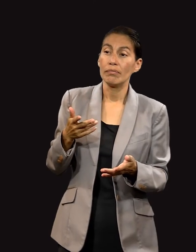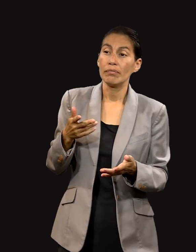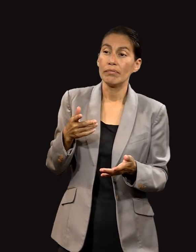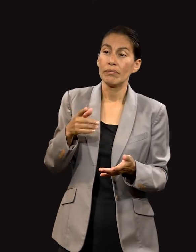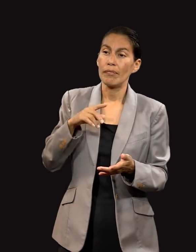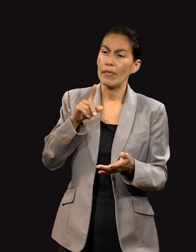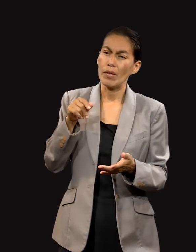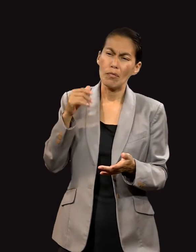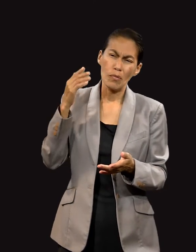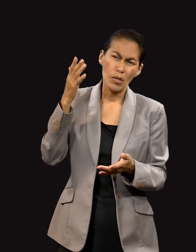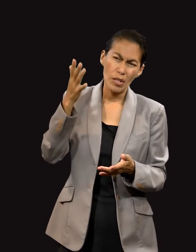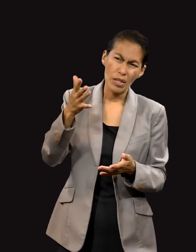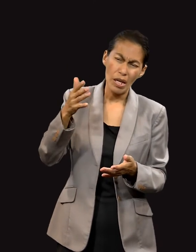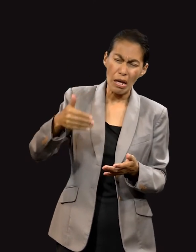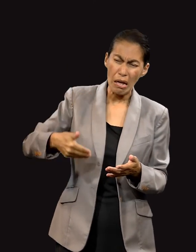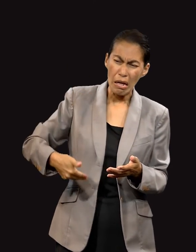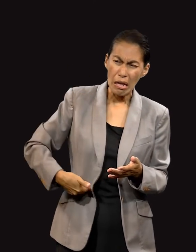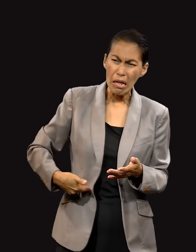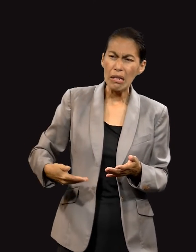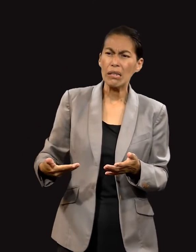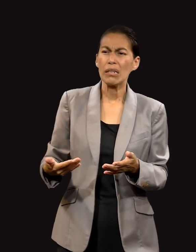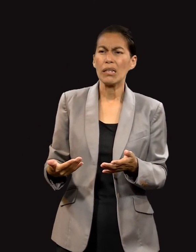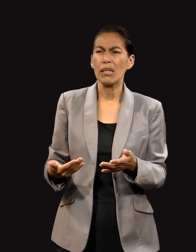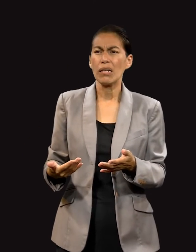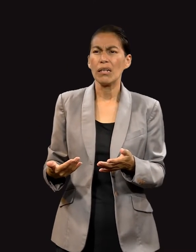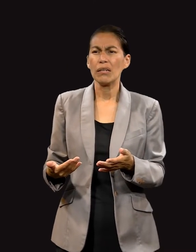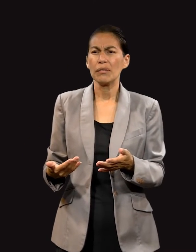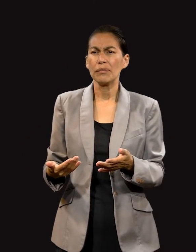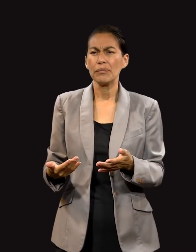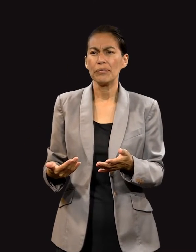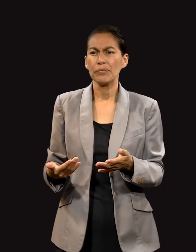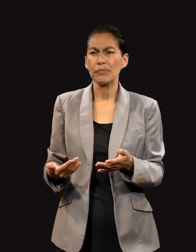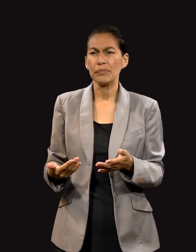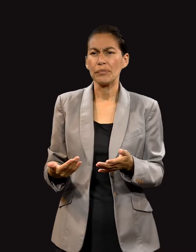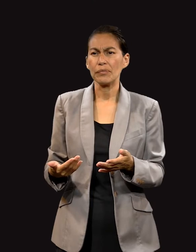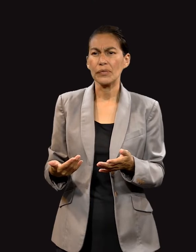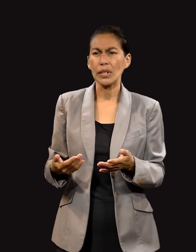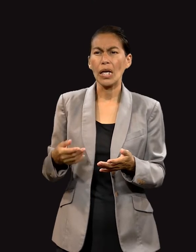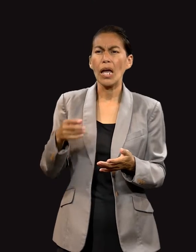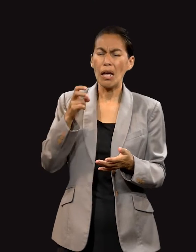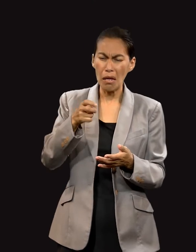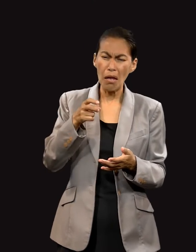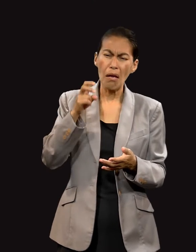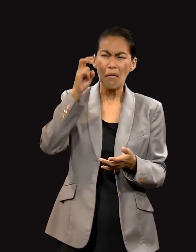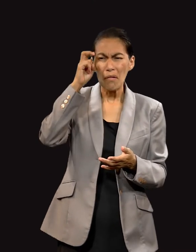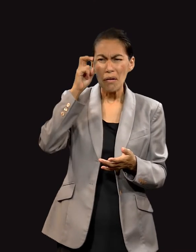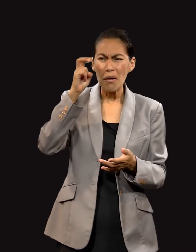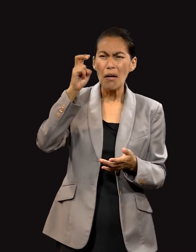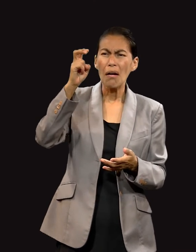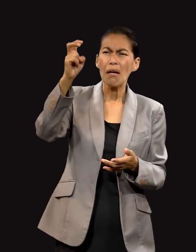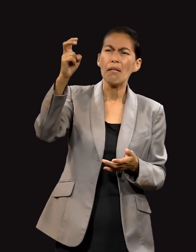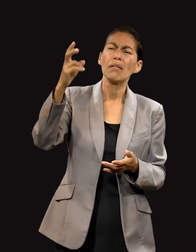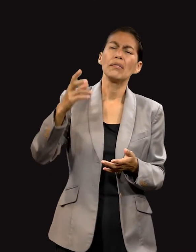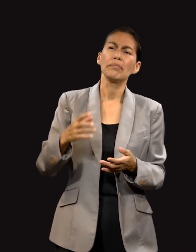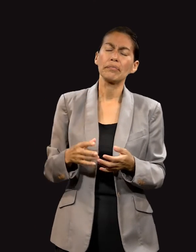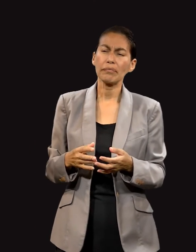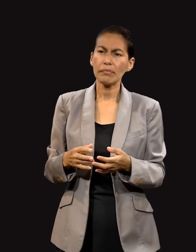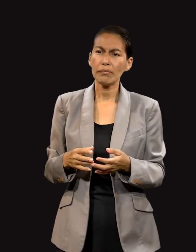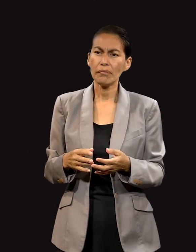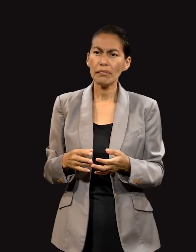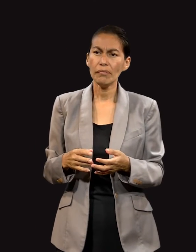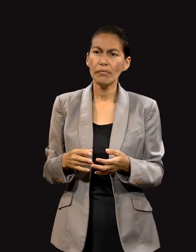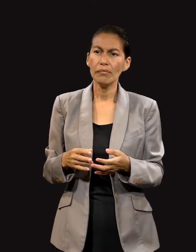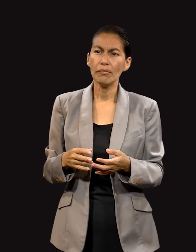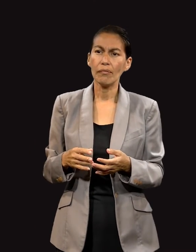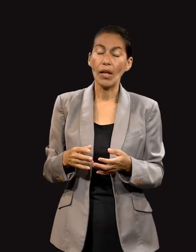no sé, fuera a tener un accidente en la calle. Porque ella andaba sola, andaba sola, viajaba sola, andaba,